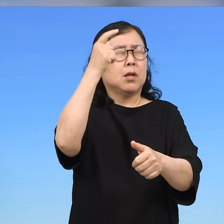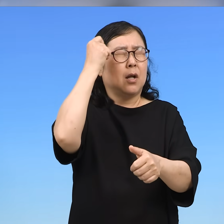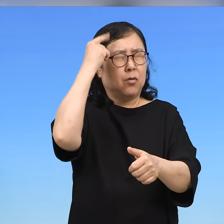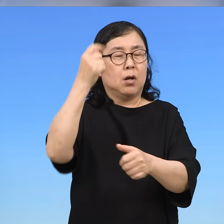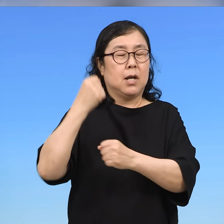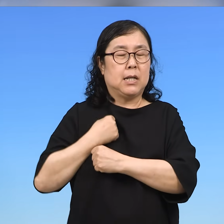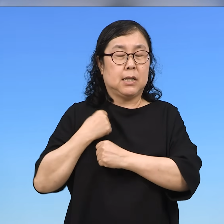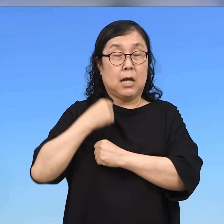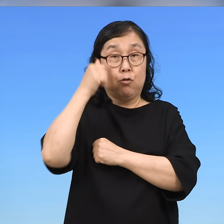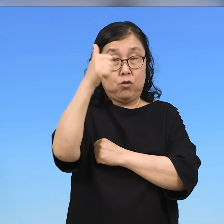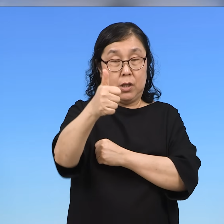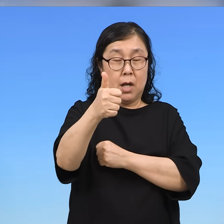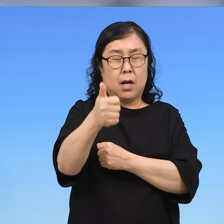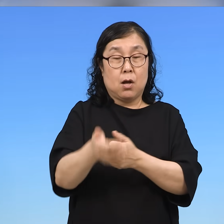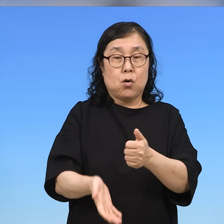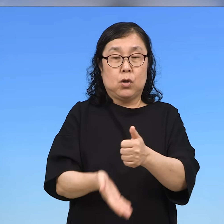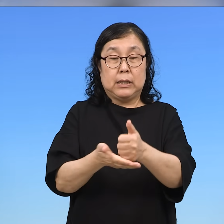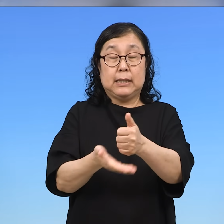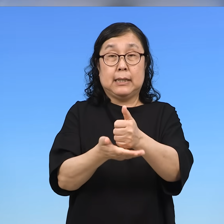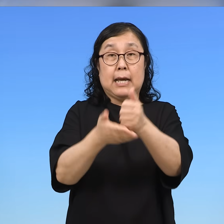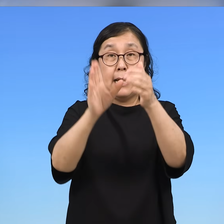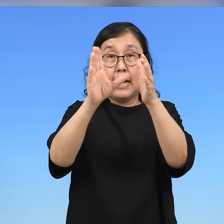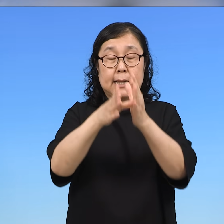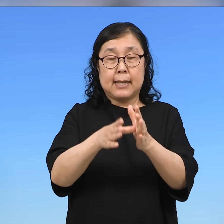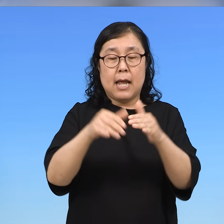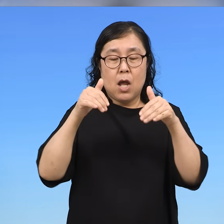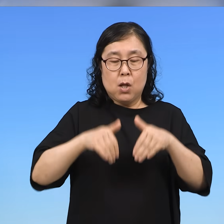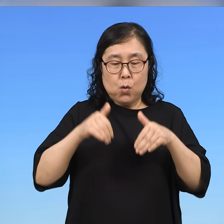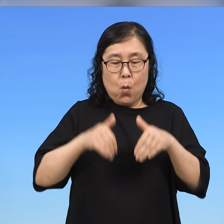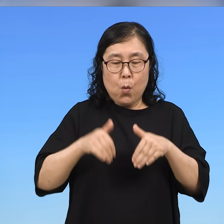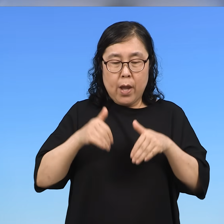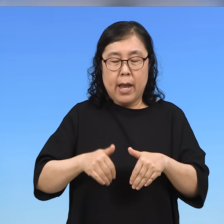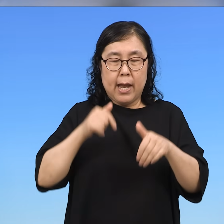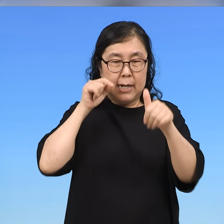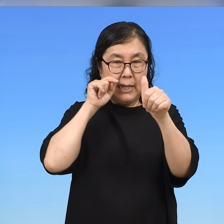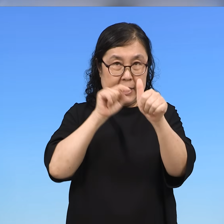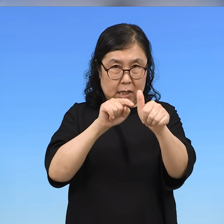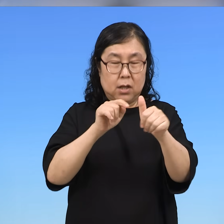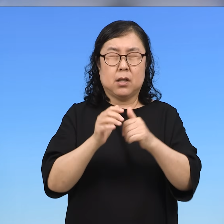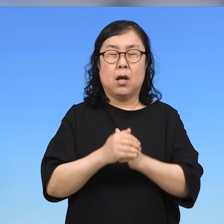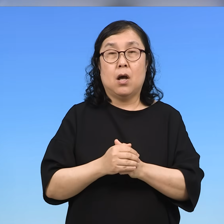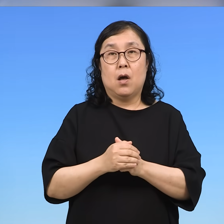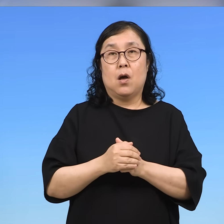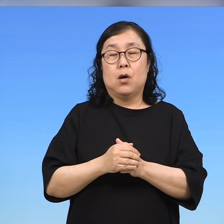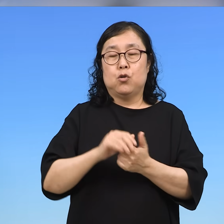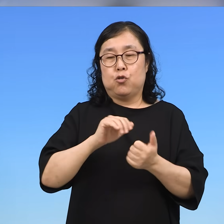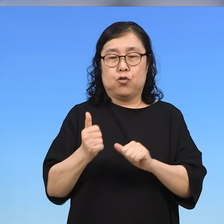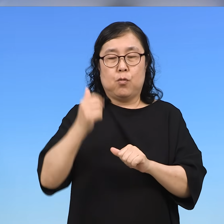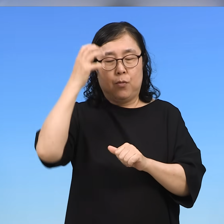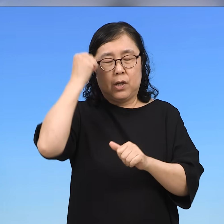때 노열을 시켜가지고 메멘토 모리, 죽음을 기억해라.